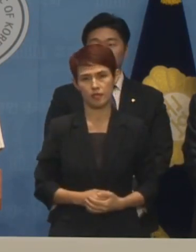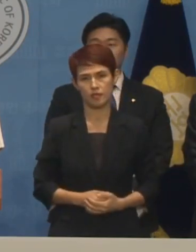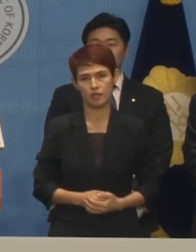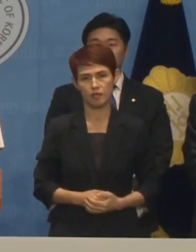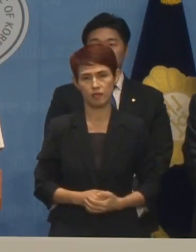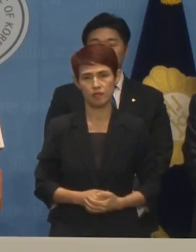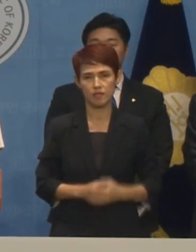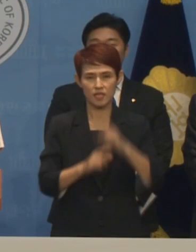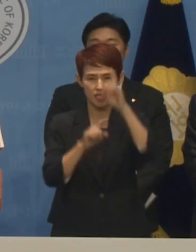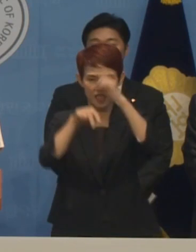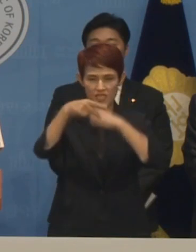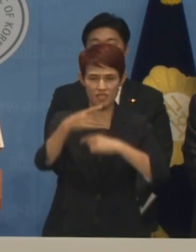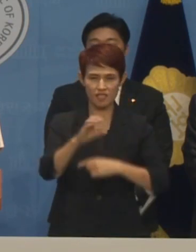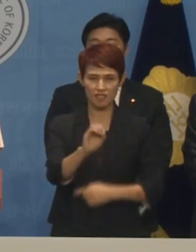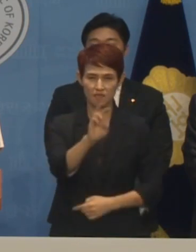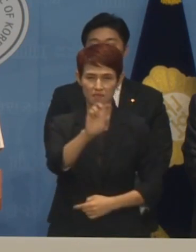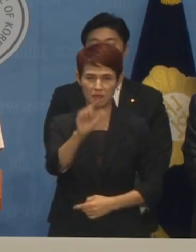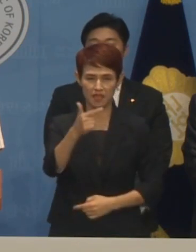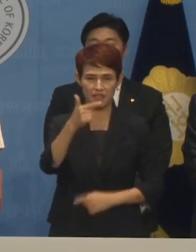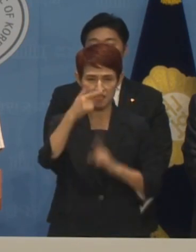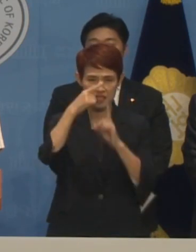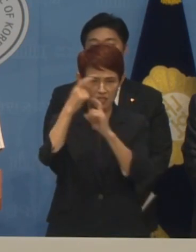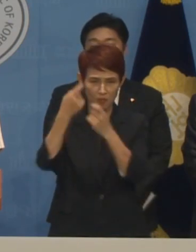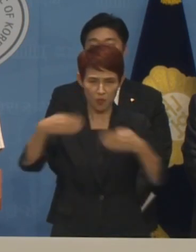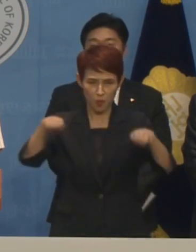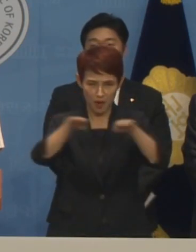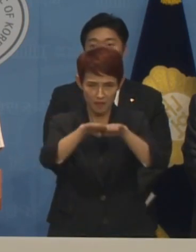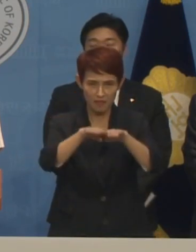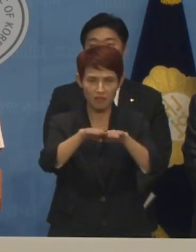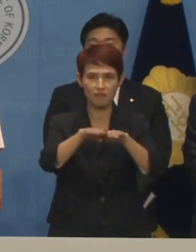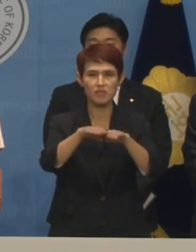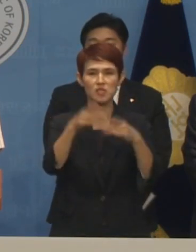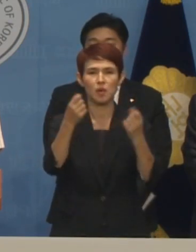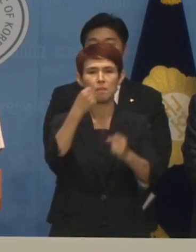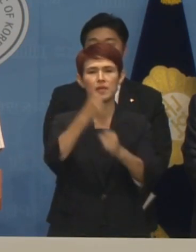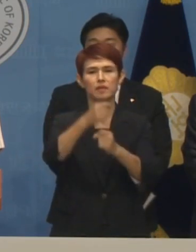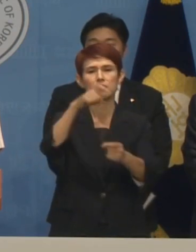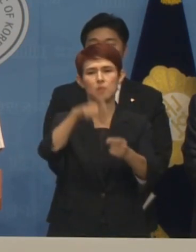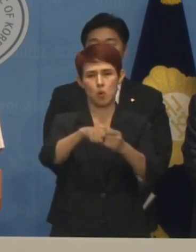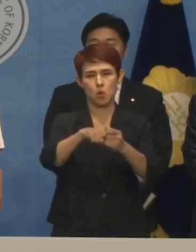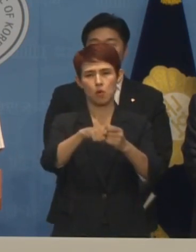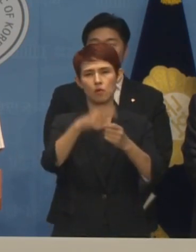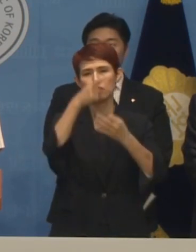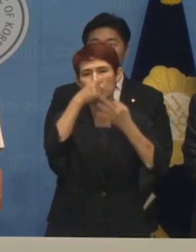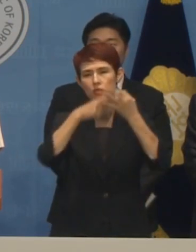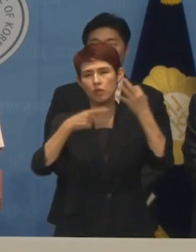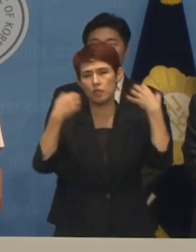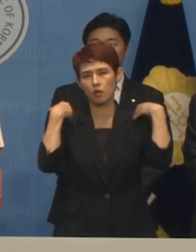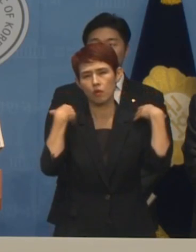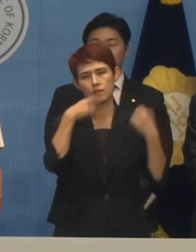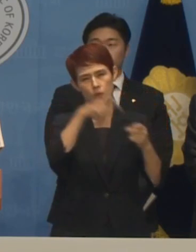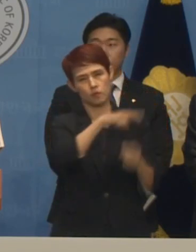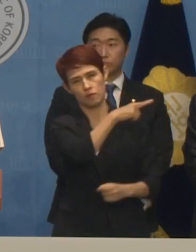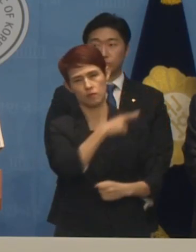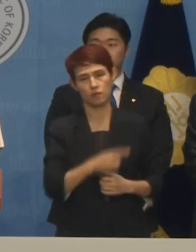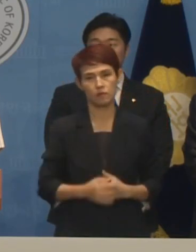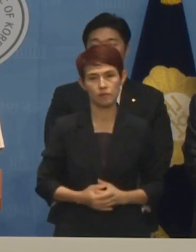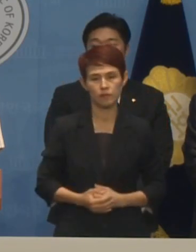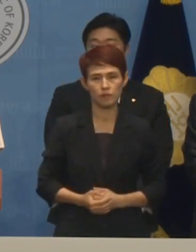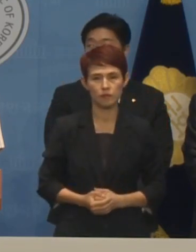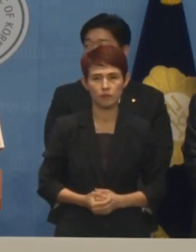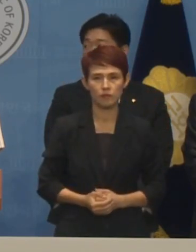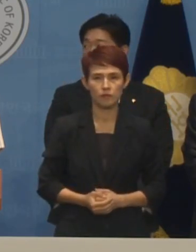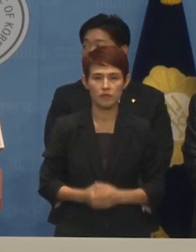주장하는 이승만 기념관 내지는 건국기념관으로 만들려는 데에 윤석열 정권의 목적이 있고